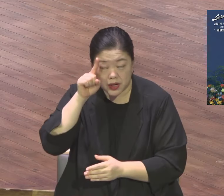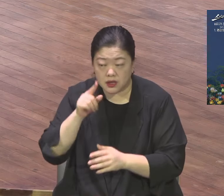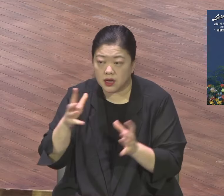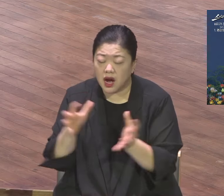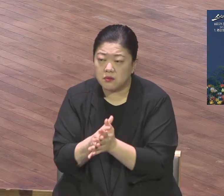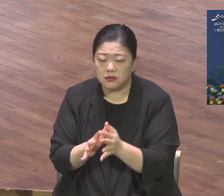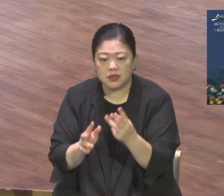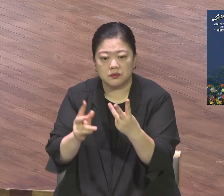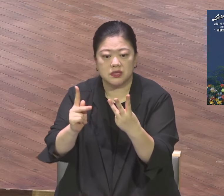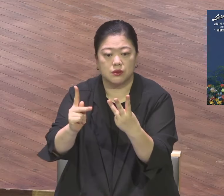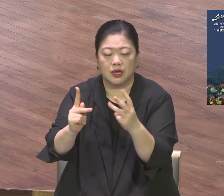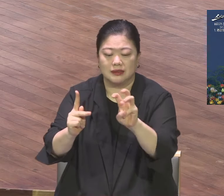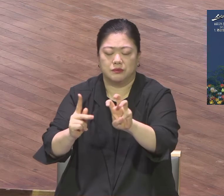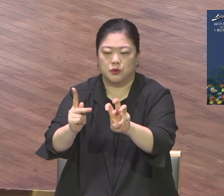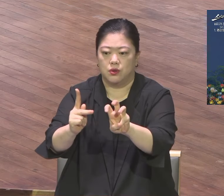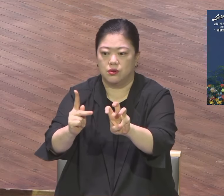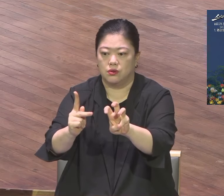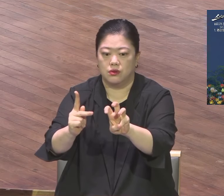이거를 시합을 하는데